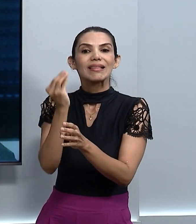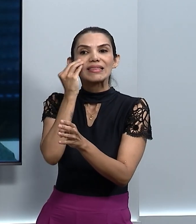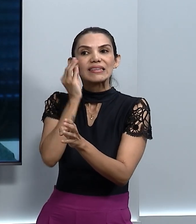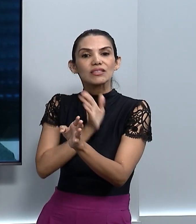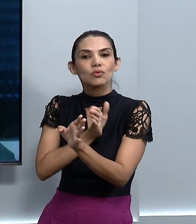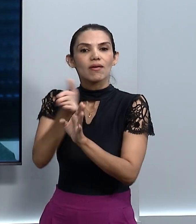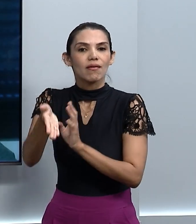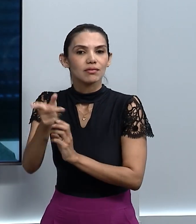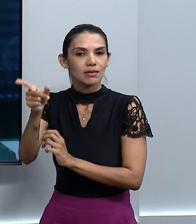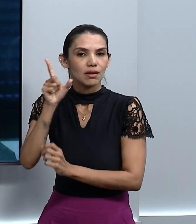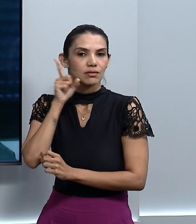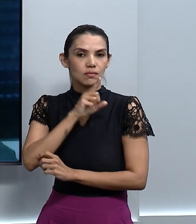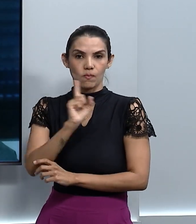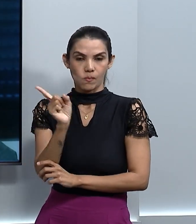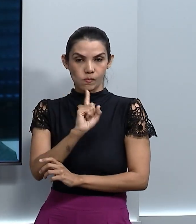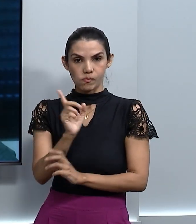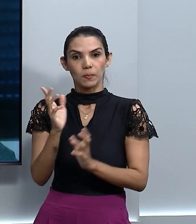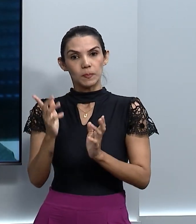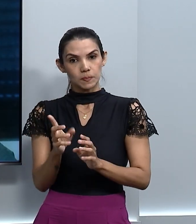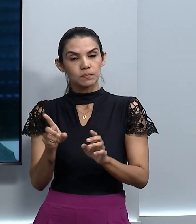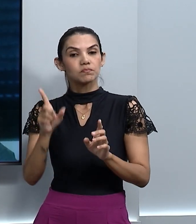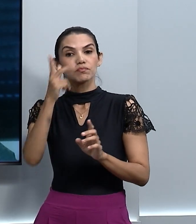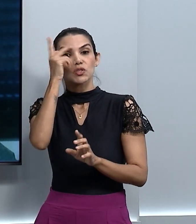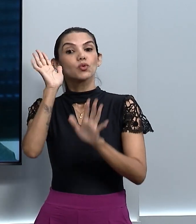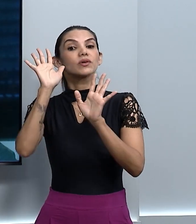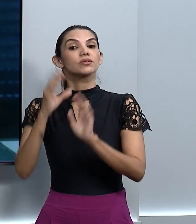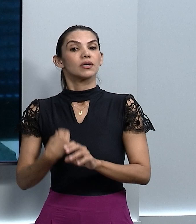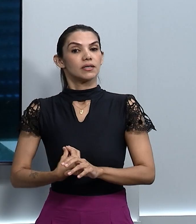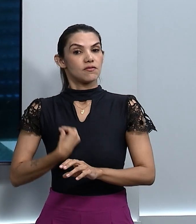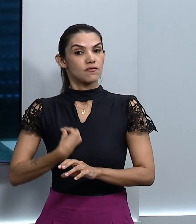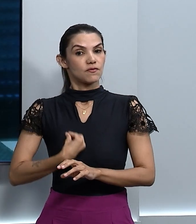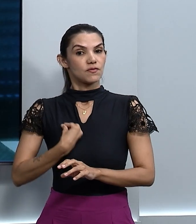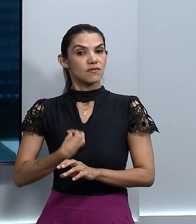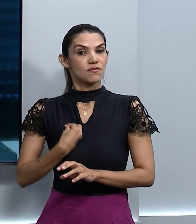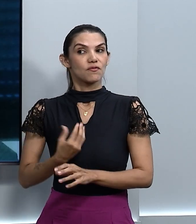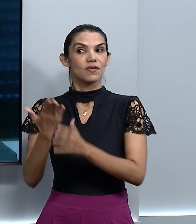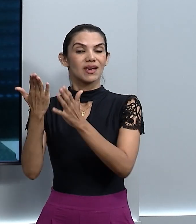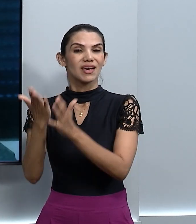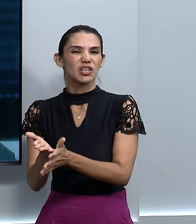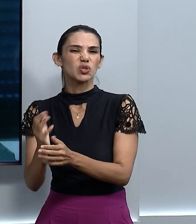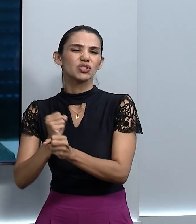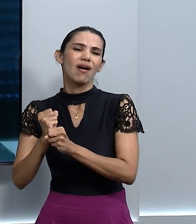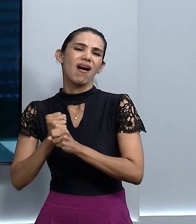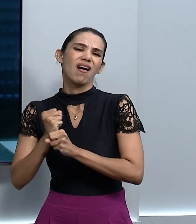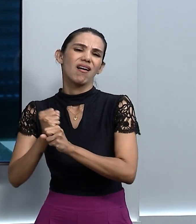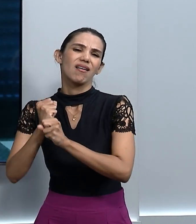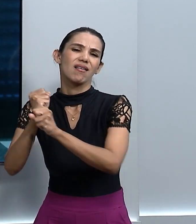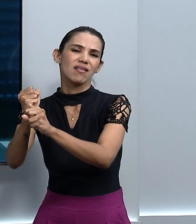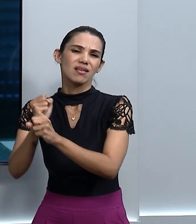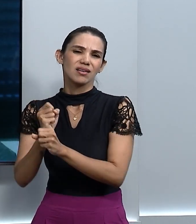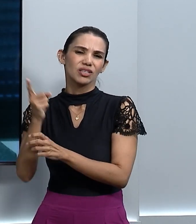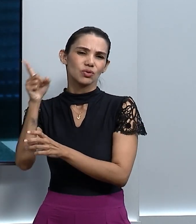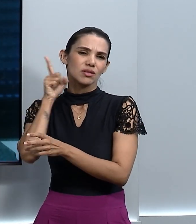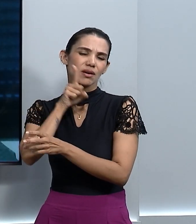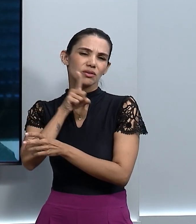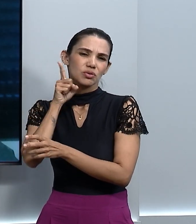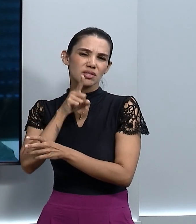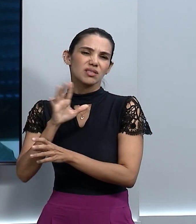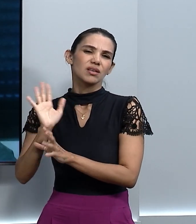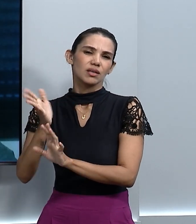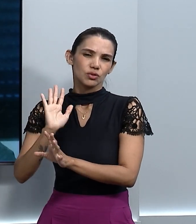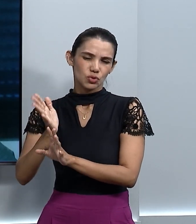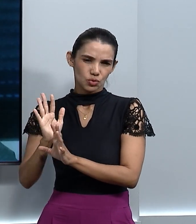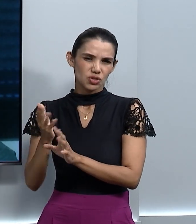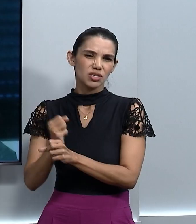território estadunidense, mas pessoas que já estavam no interior dos Estados Unidos há muitos anos, né, sobretudo a partir